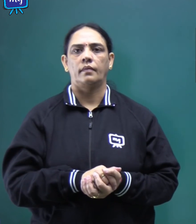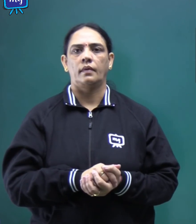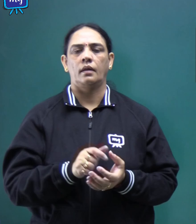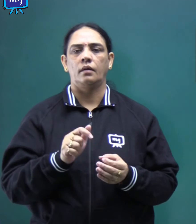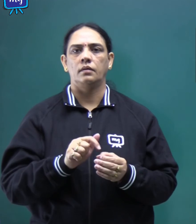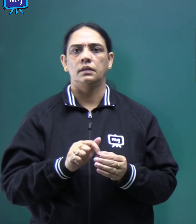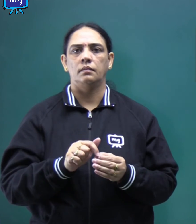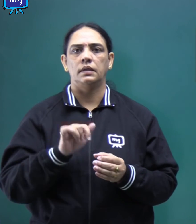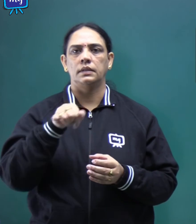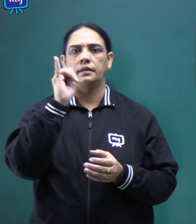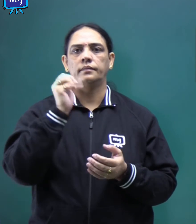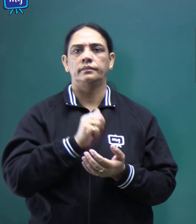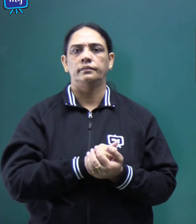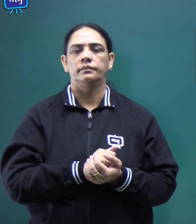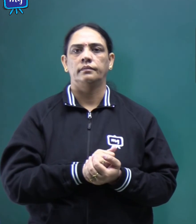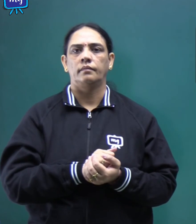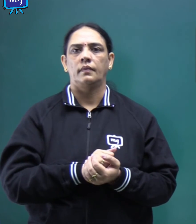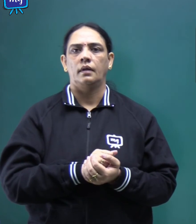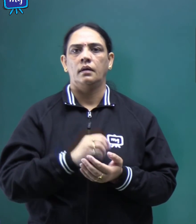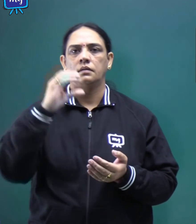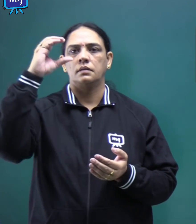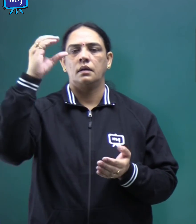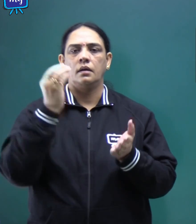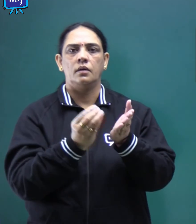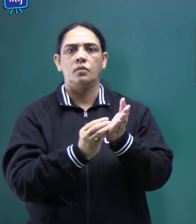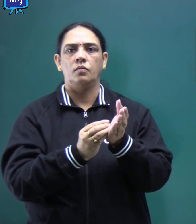प्रश्न नंबर 6, घनाभ के